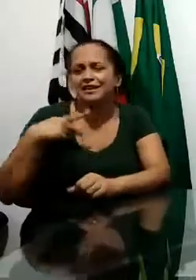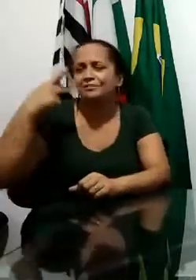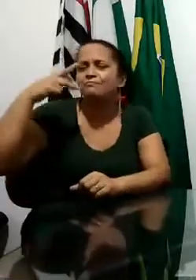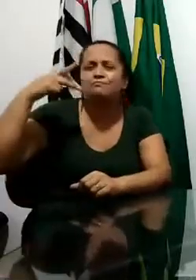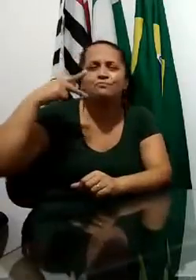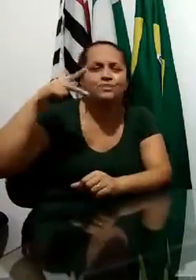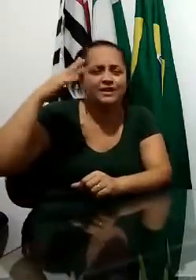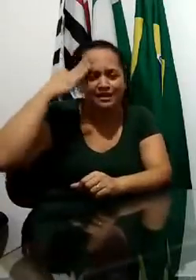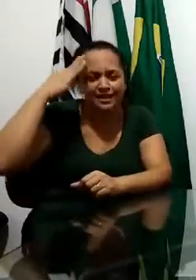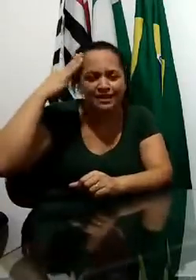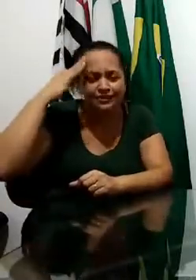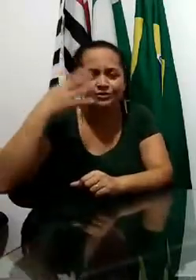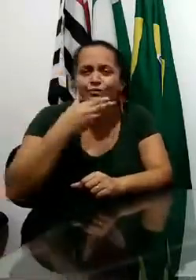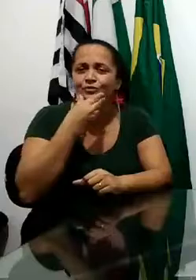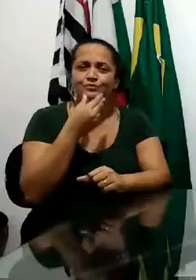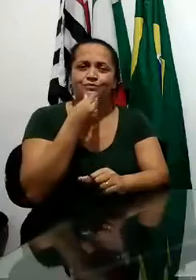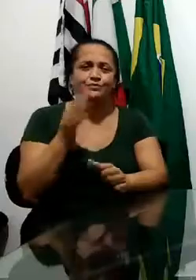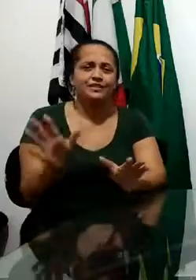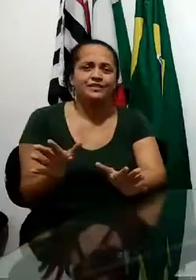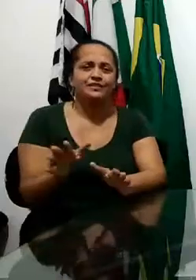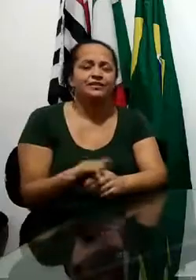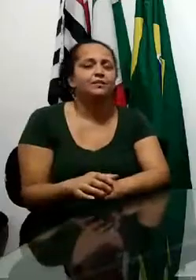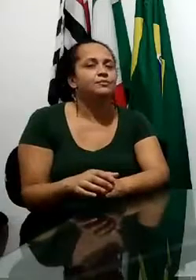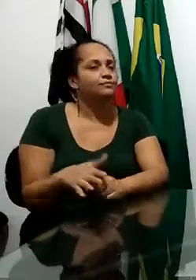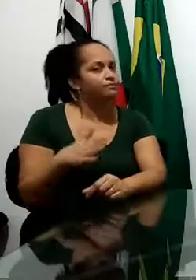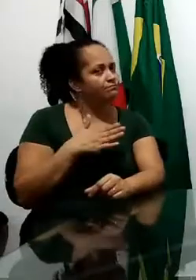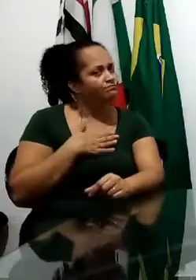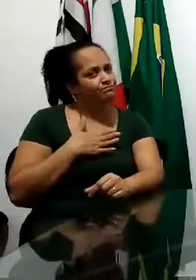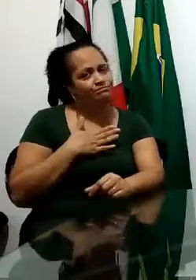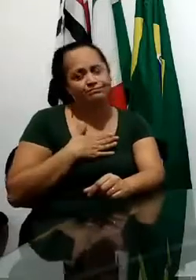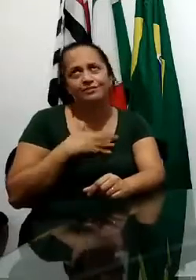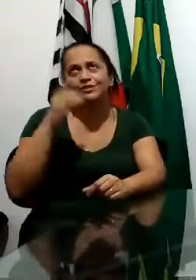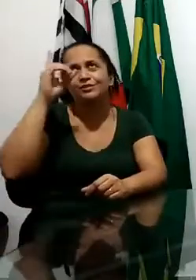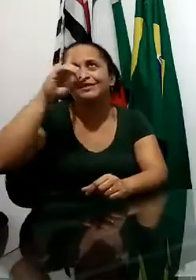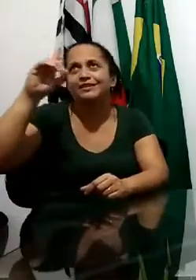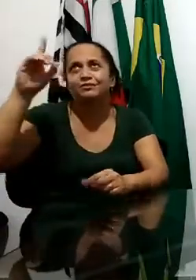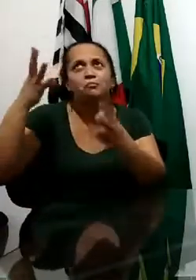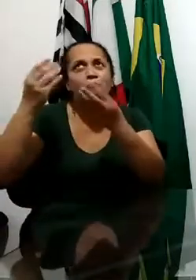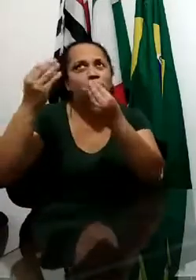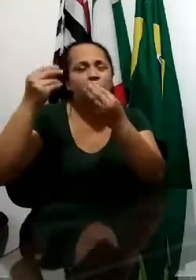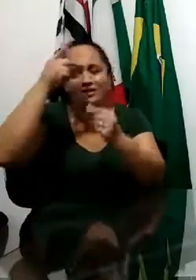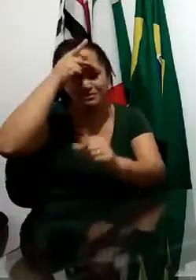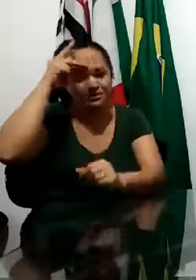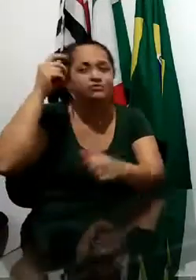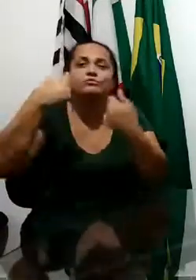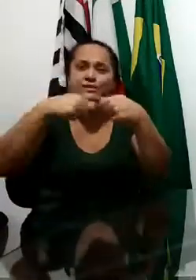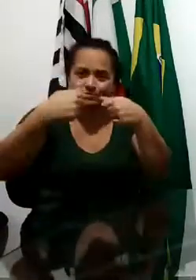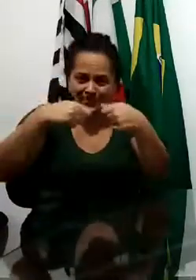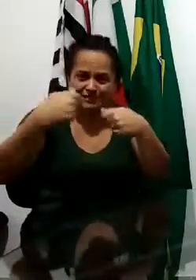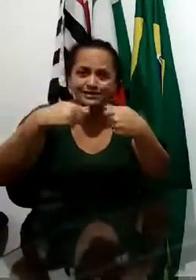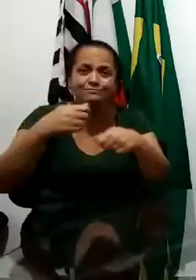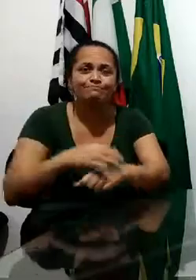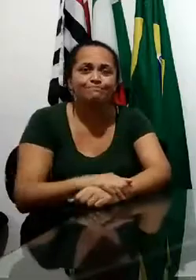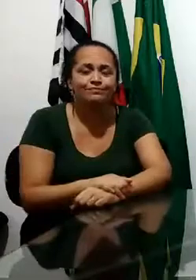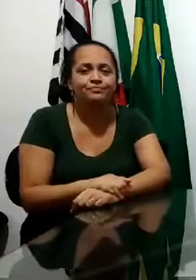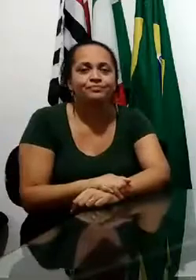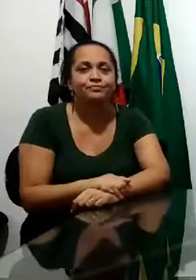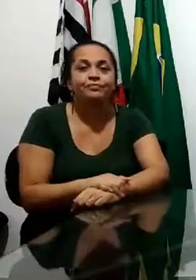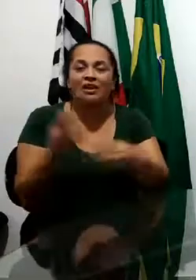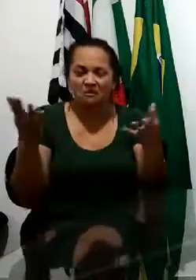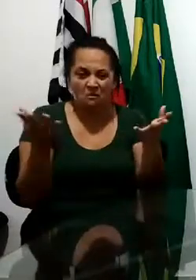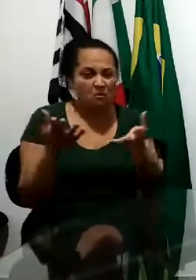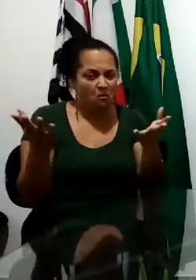evangelho. Oh, meu Deus, a seara é muito grande, né? Veja bem, essa seara